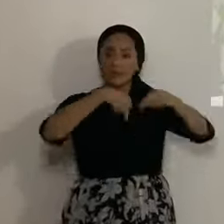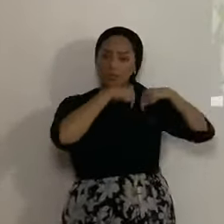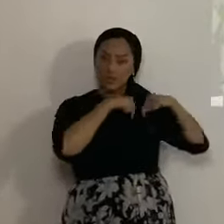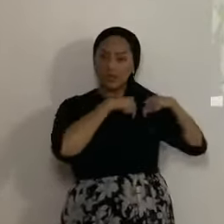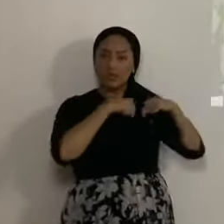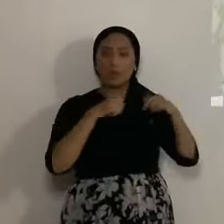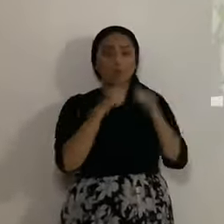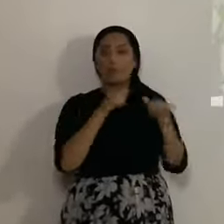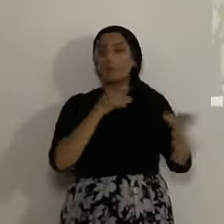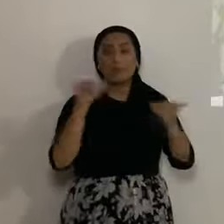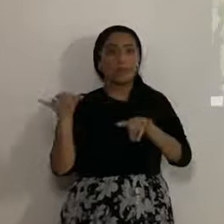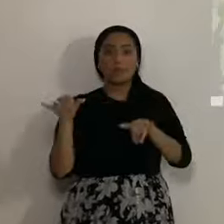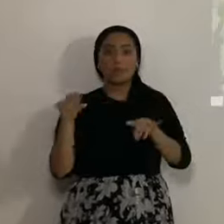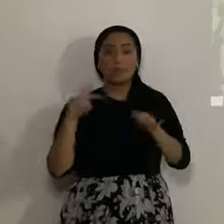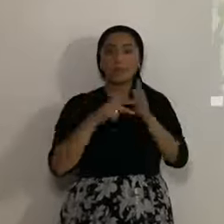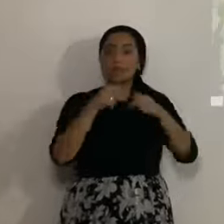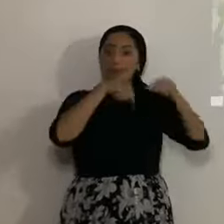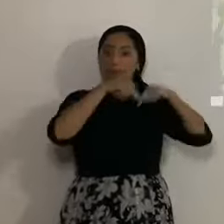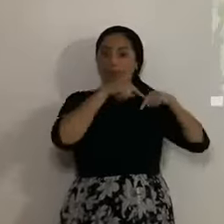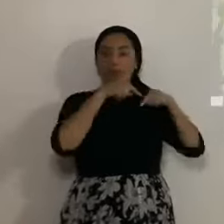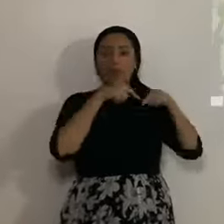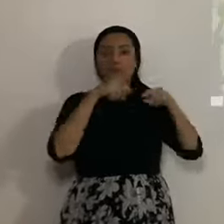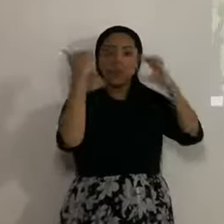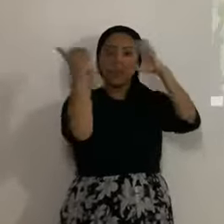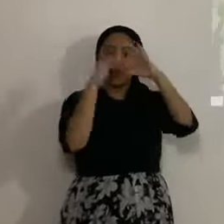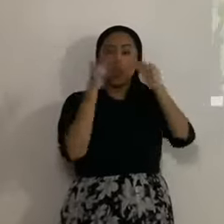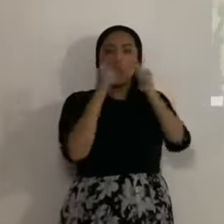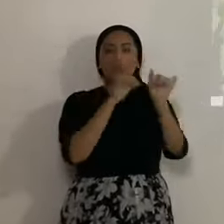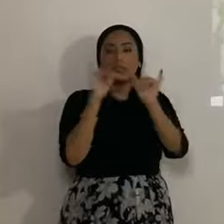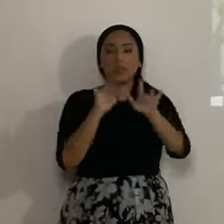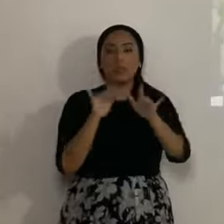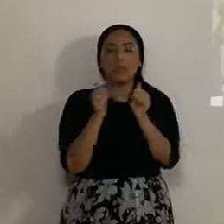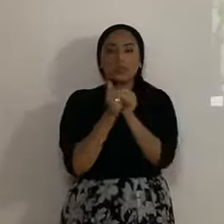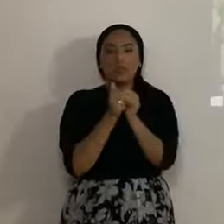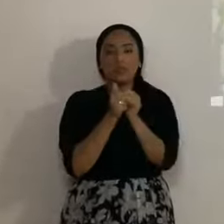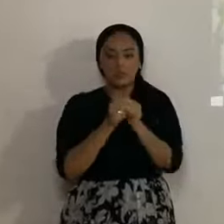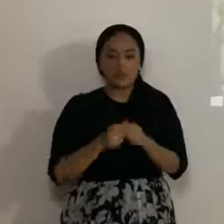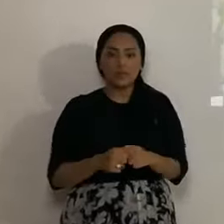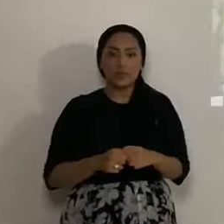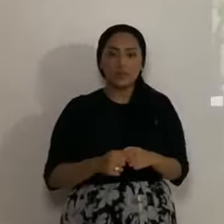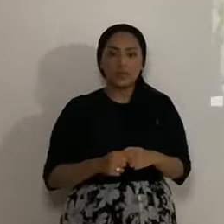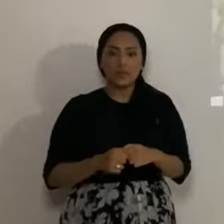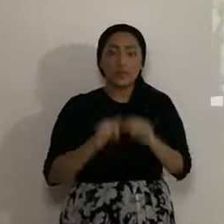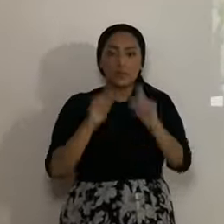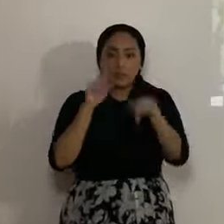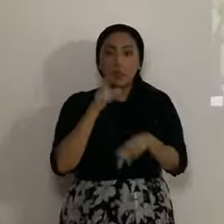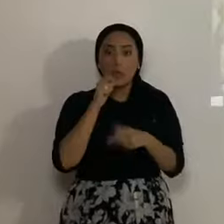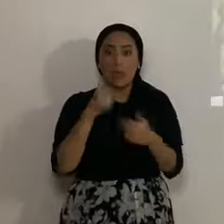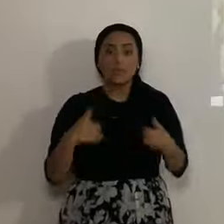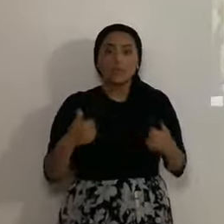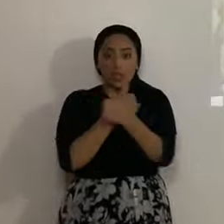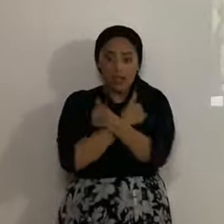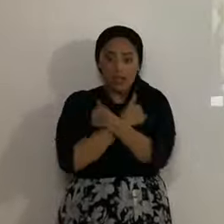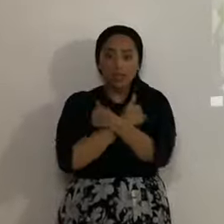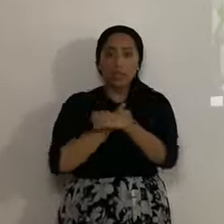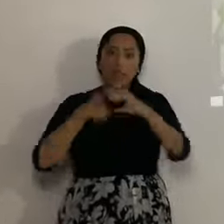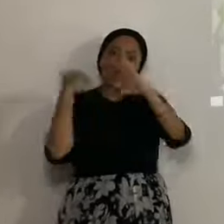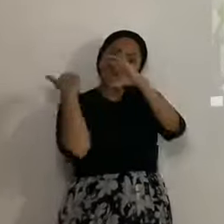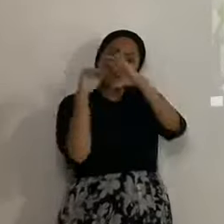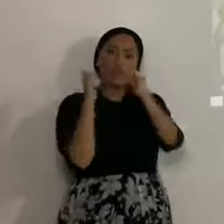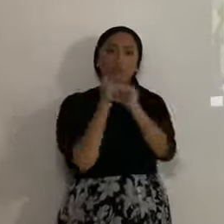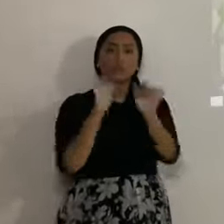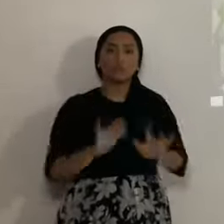con lo mismo, es decir, regresan también esos mensajes con ternura. Entonces, el que tiene amor va a enviar sus mensajes